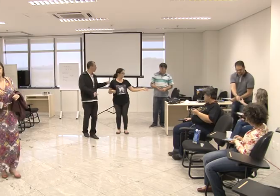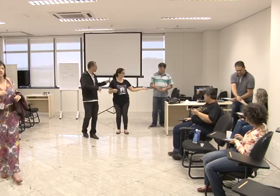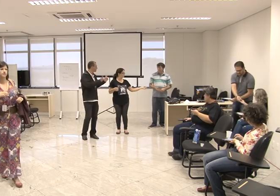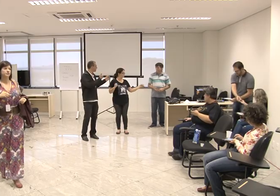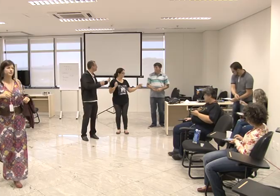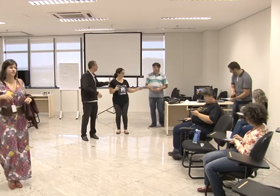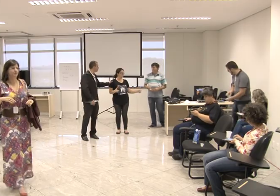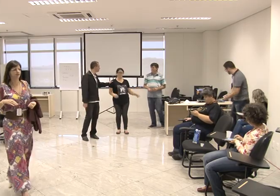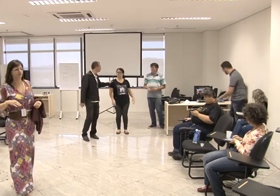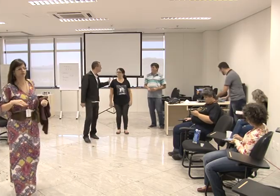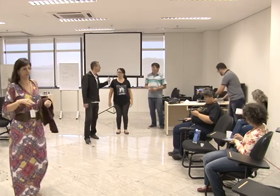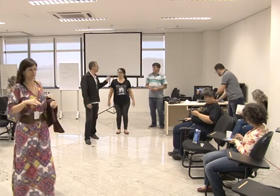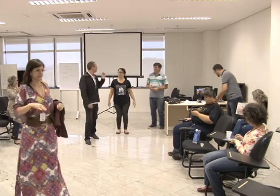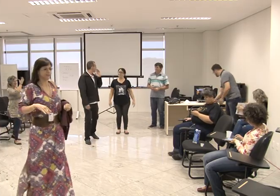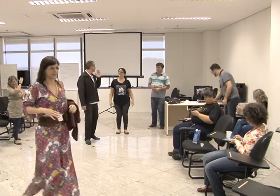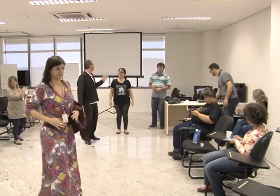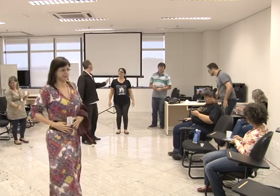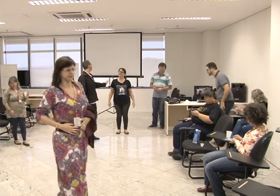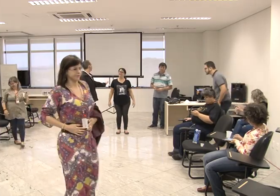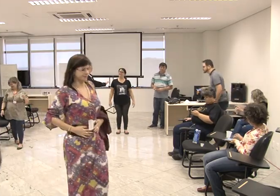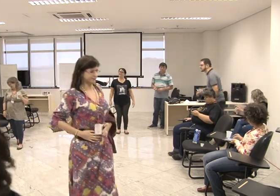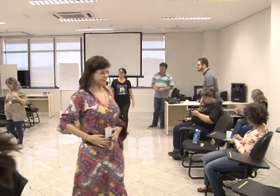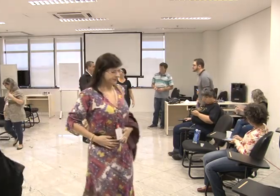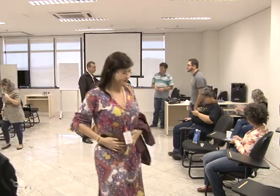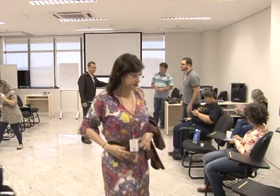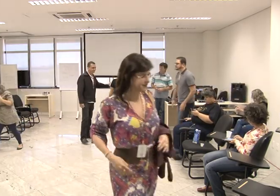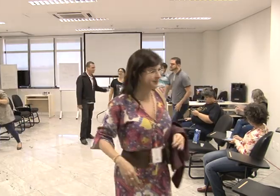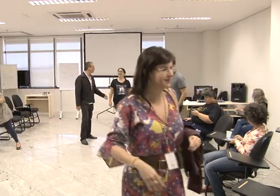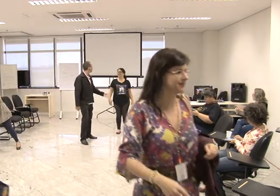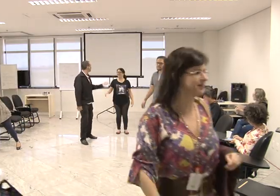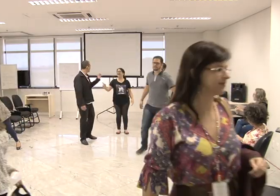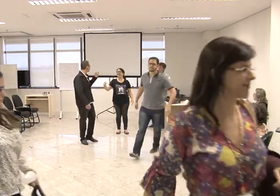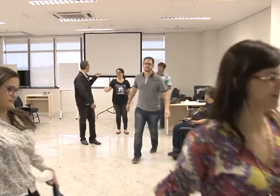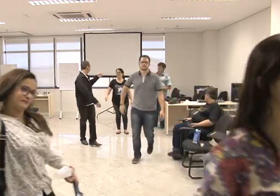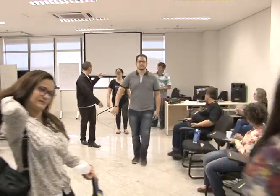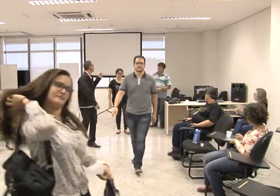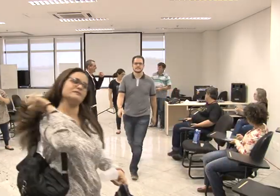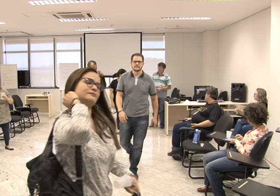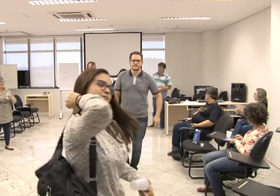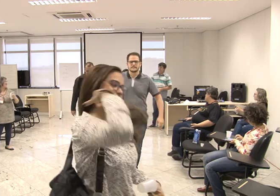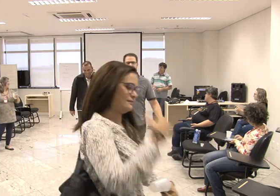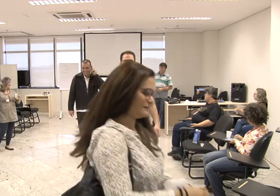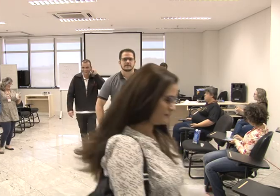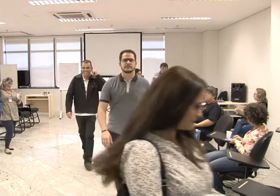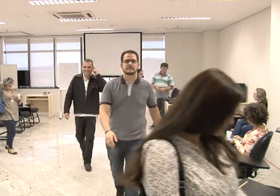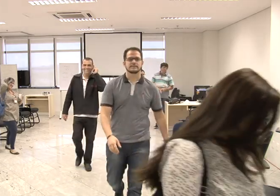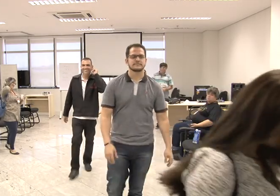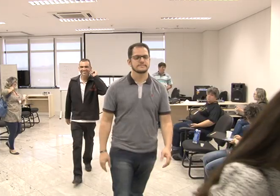fio dental em foto. Ih, falei. É, eu sei, ele me mostrou. Ele tem o dos